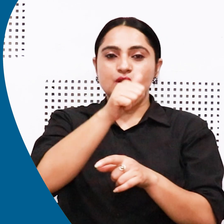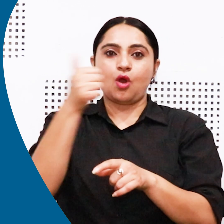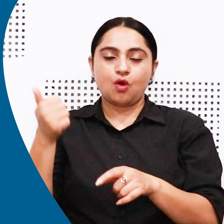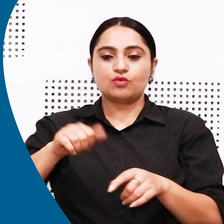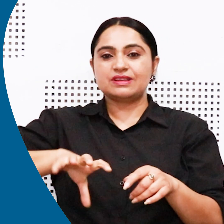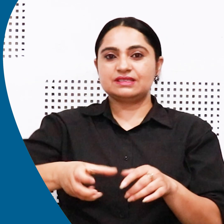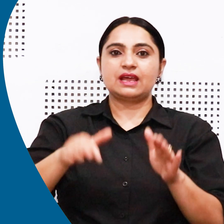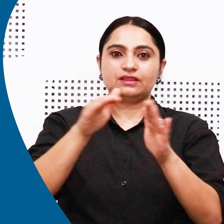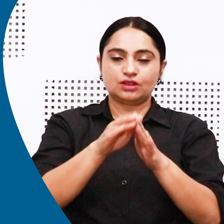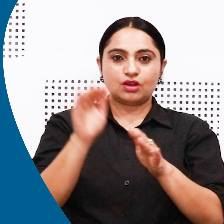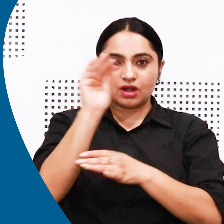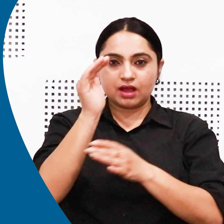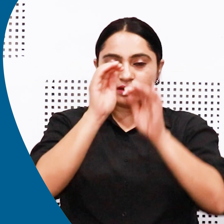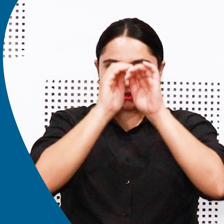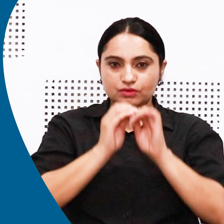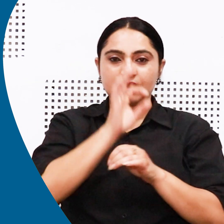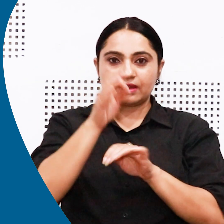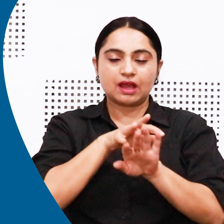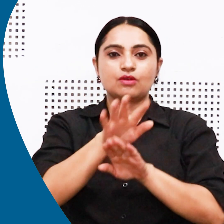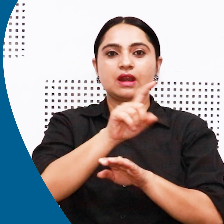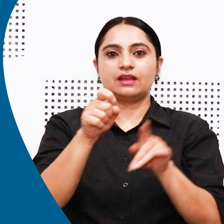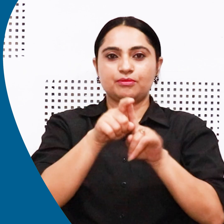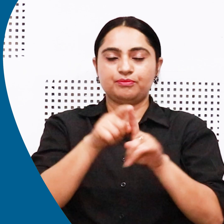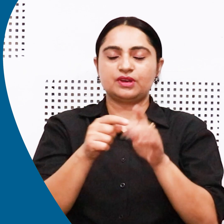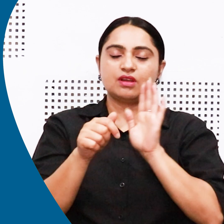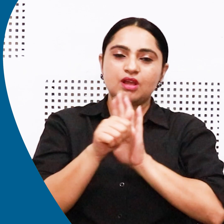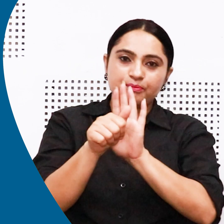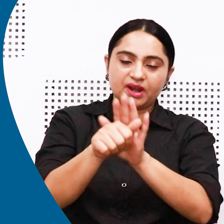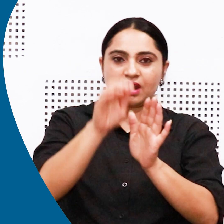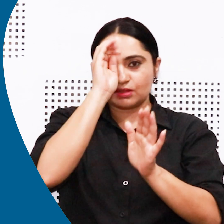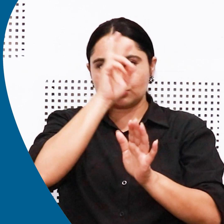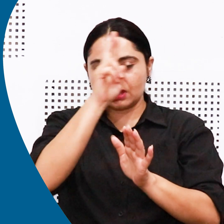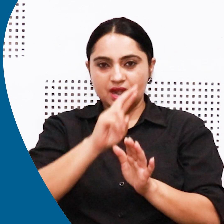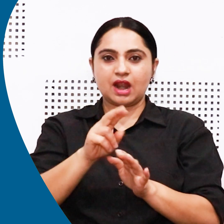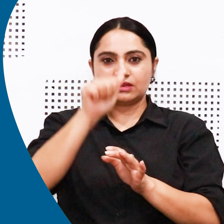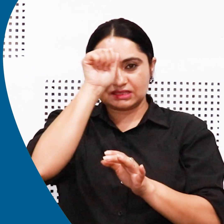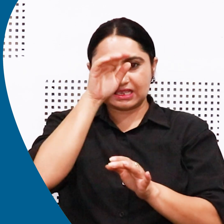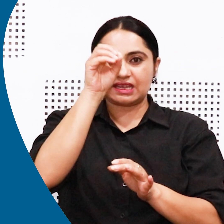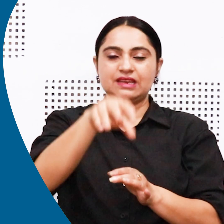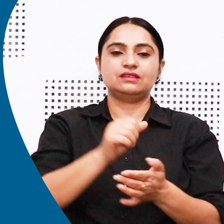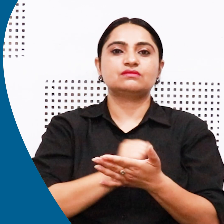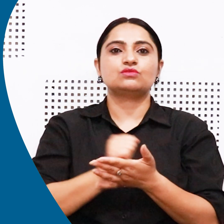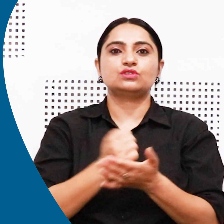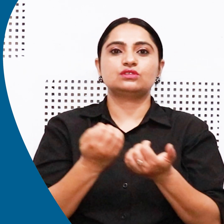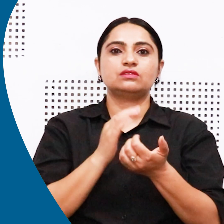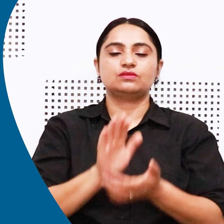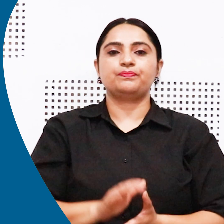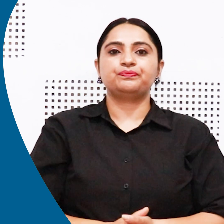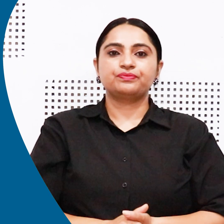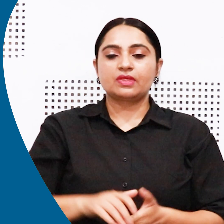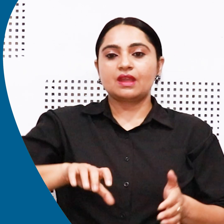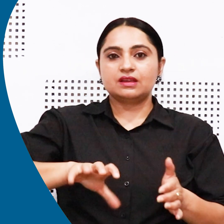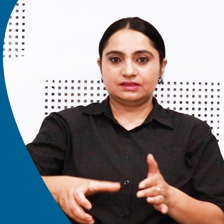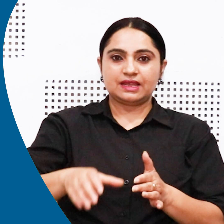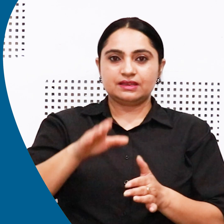स्थानीय तह, नागरिक सरोकारवाला निकायका लागि पनि प्रेरणा, सूचना र जानकारीमूलक बनाउने कोसिस गर्छौं।